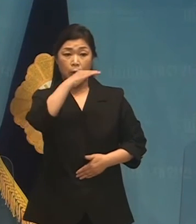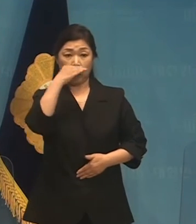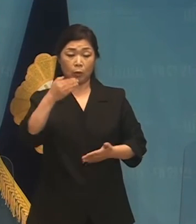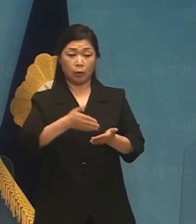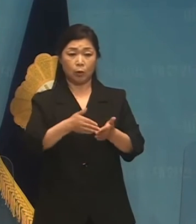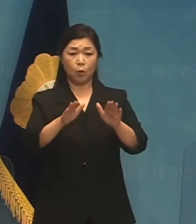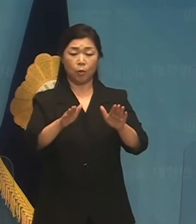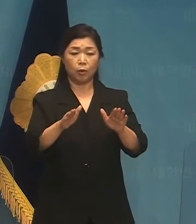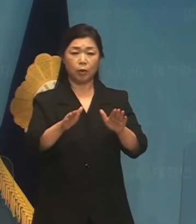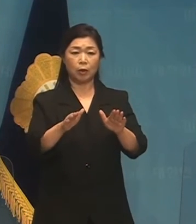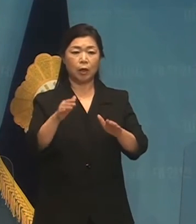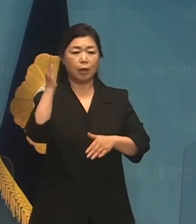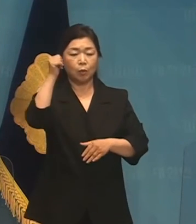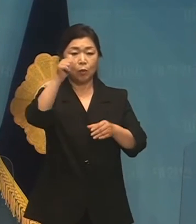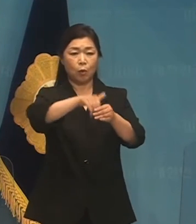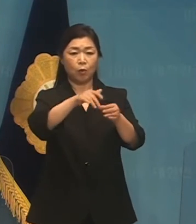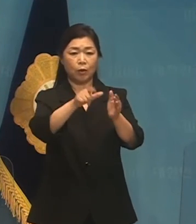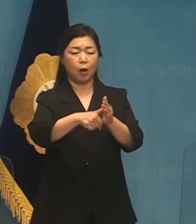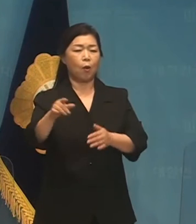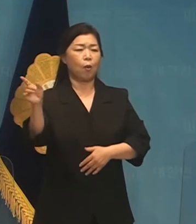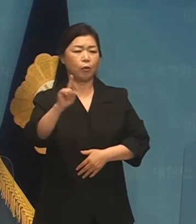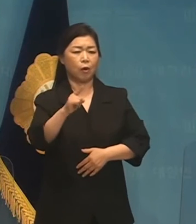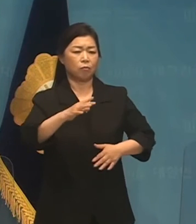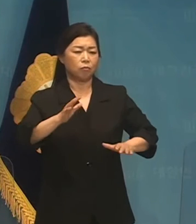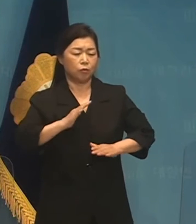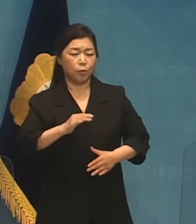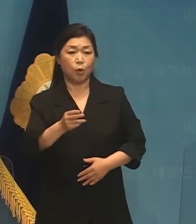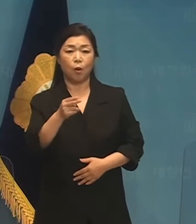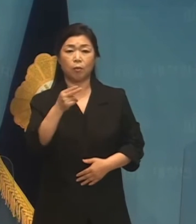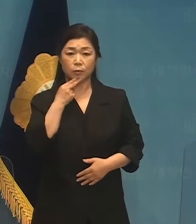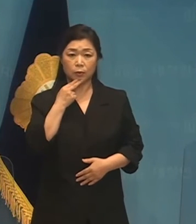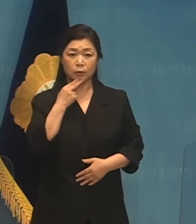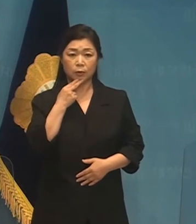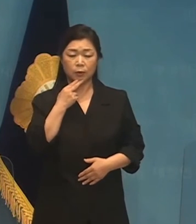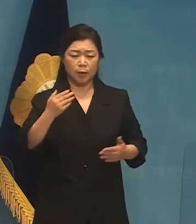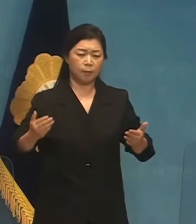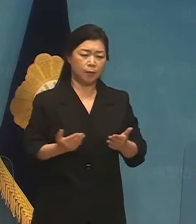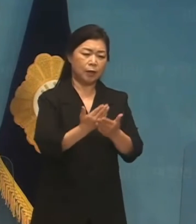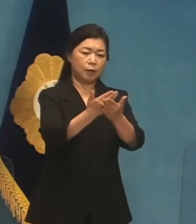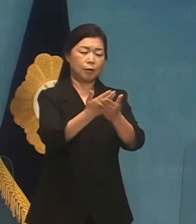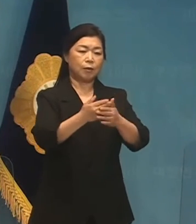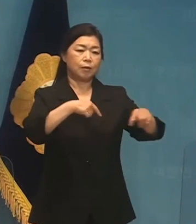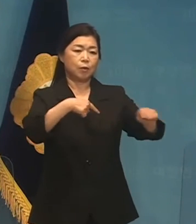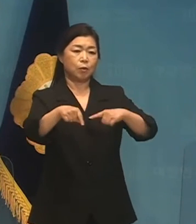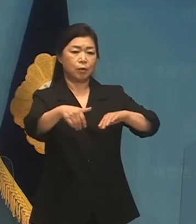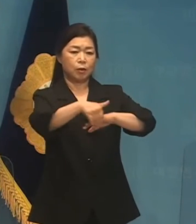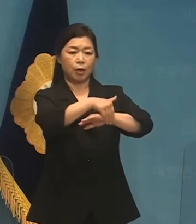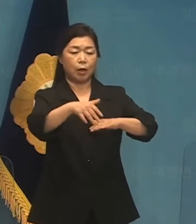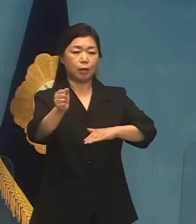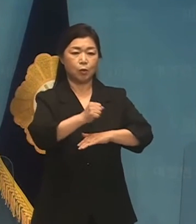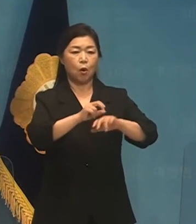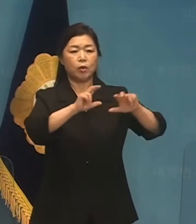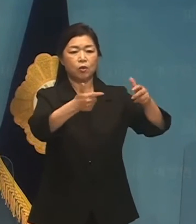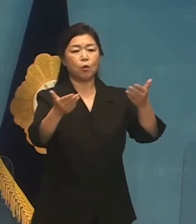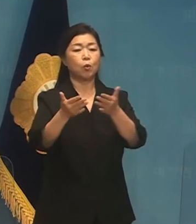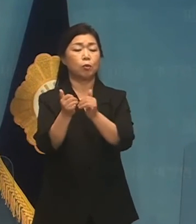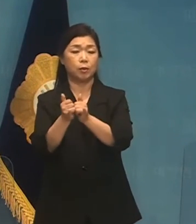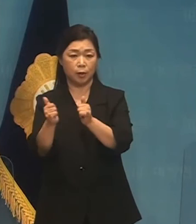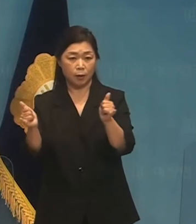정의당은 이번 대선에서 그 어떤 두려움도 없는 급진적인 정책으로 지구와